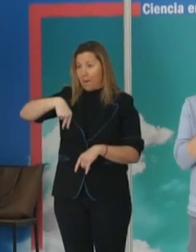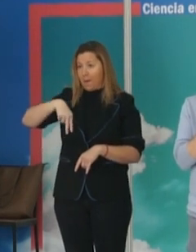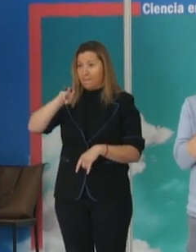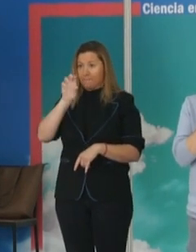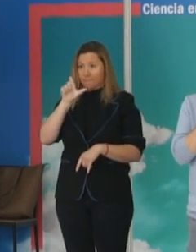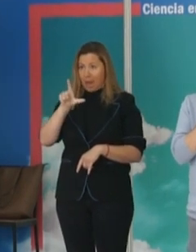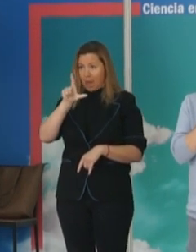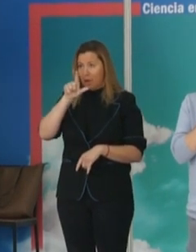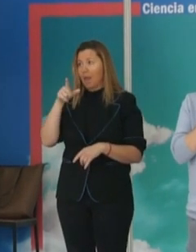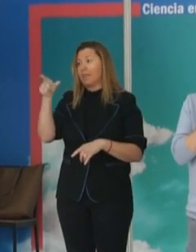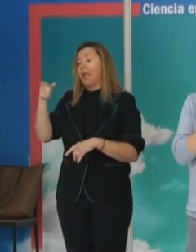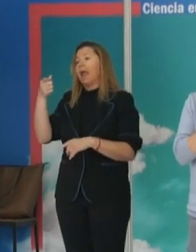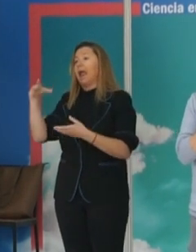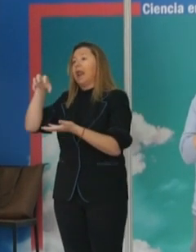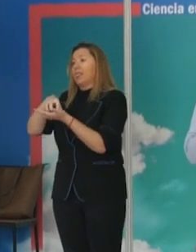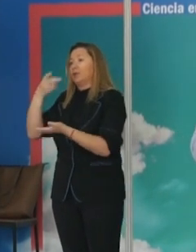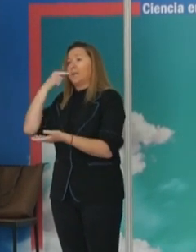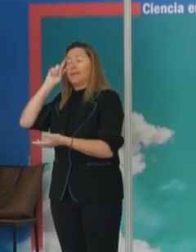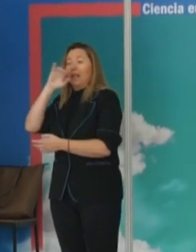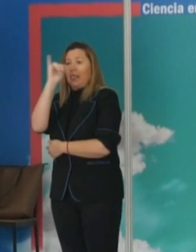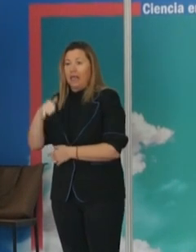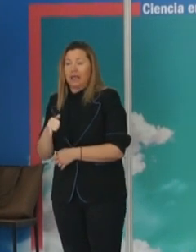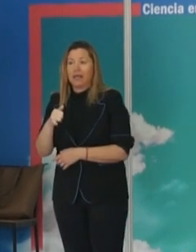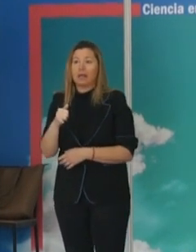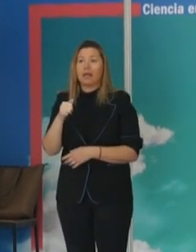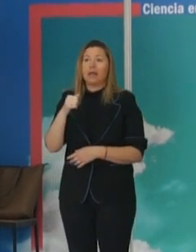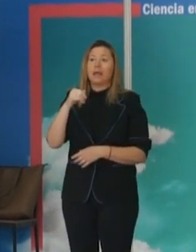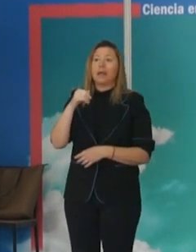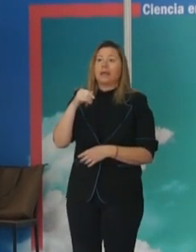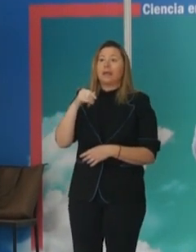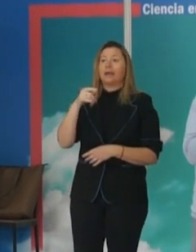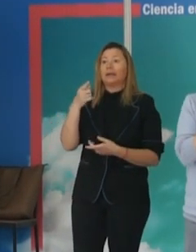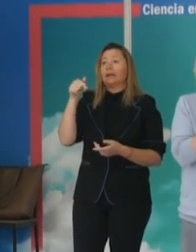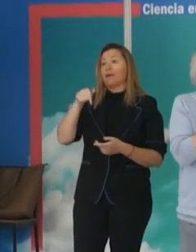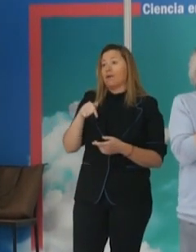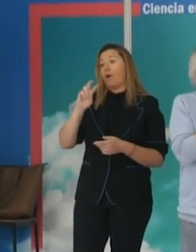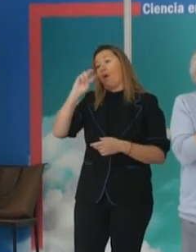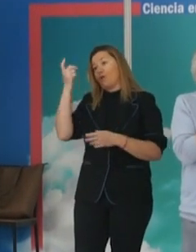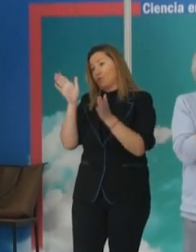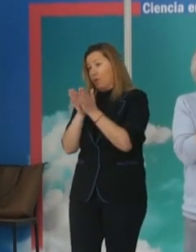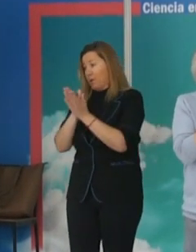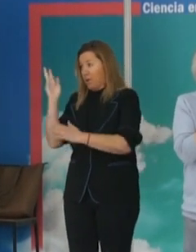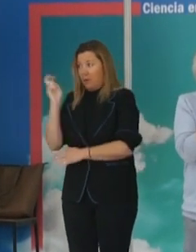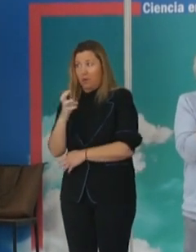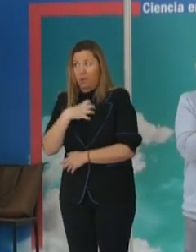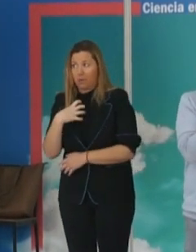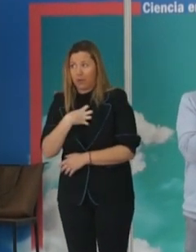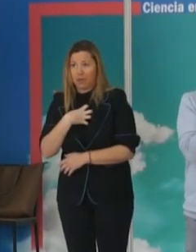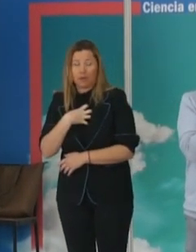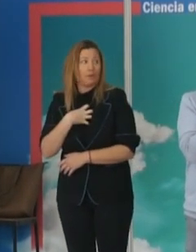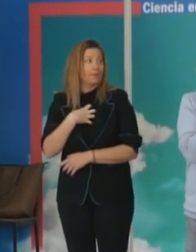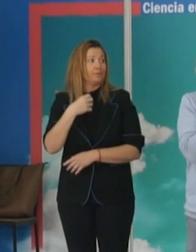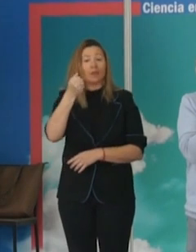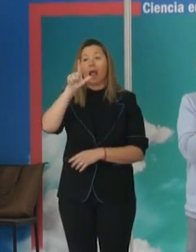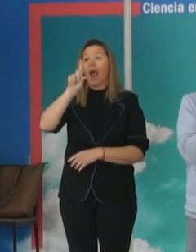del CEIDIN, Emilio García, del Instituto de Astrofísica, que no ha podido venir esta mañana, y Gonzalo